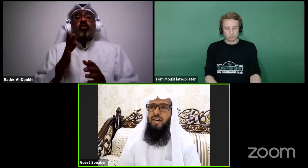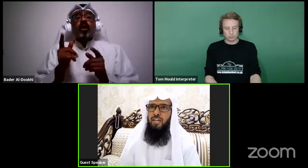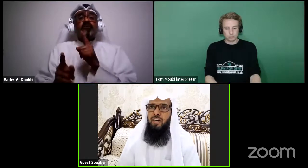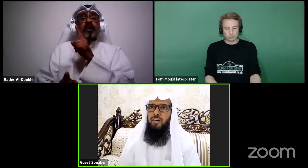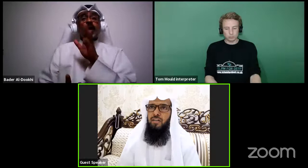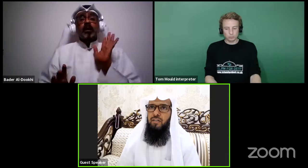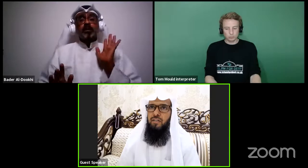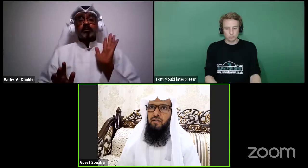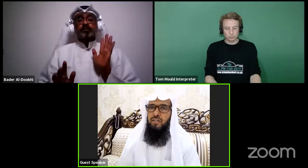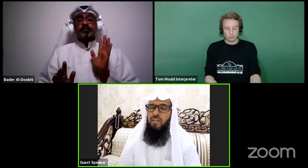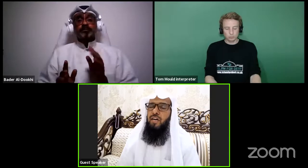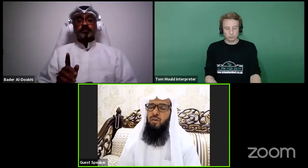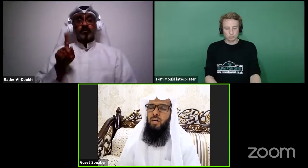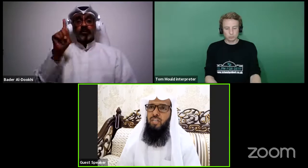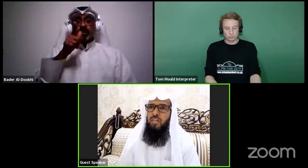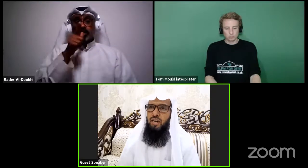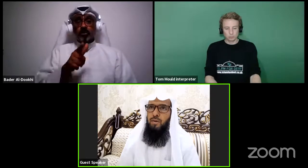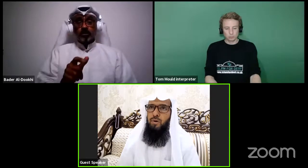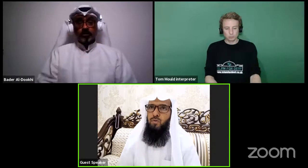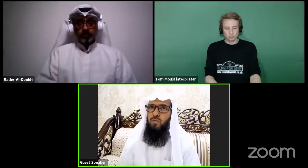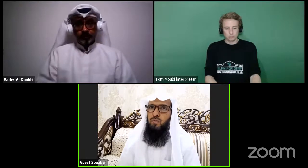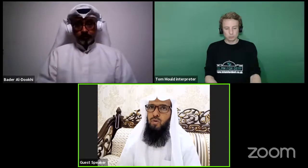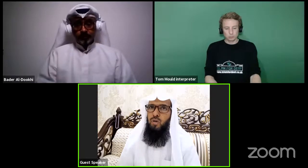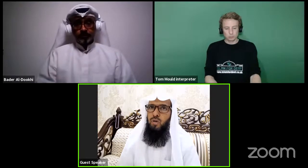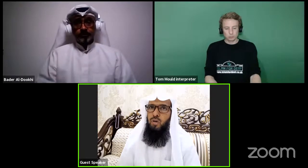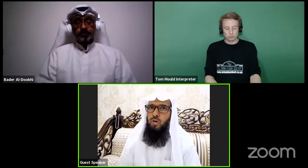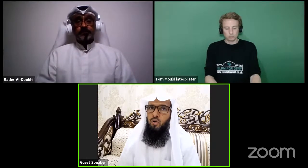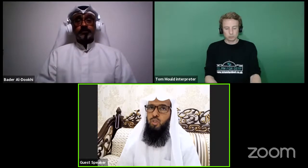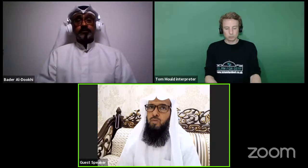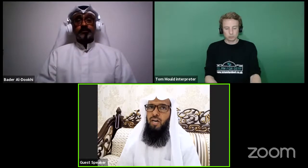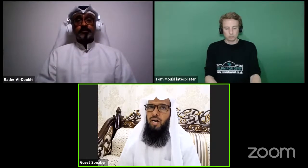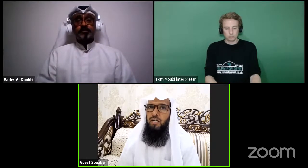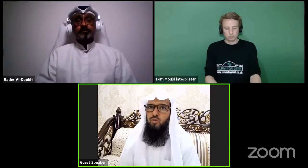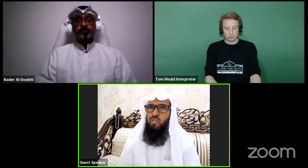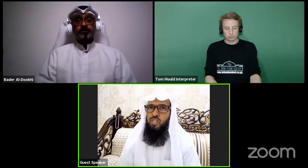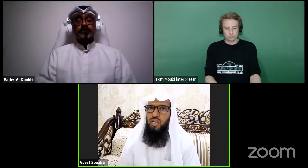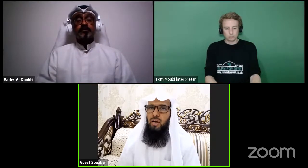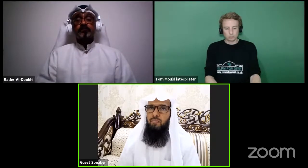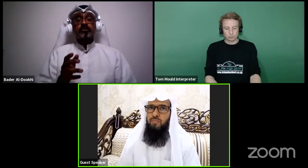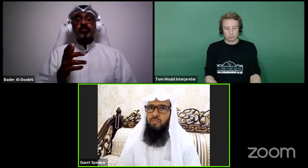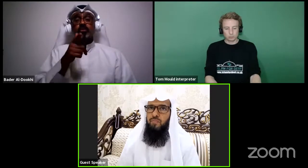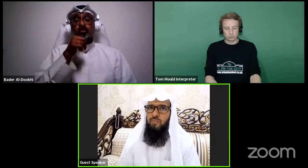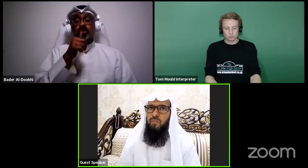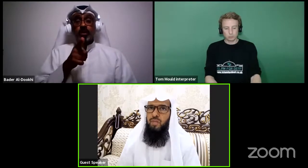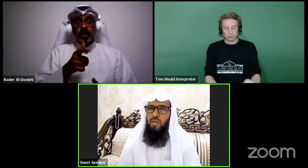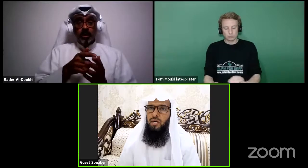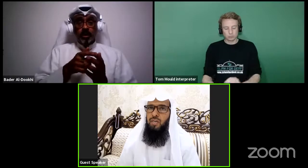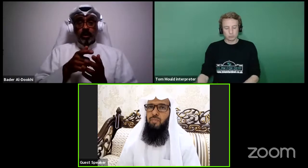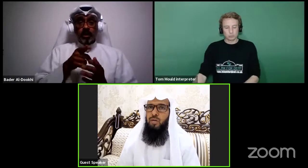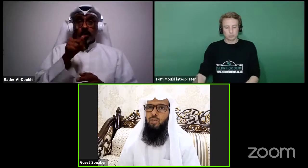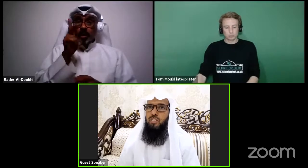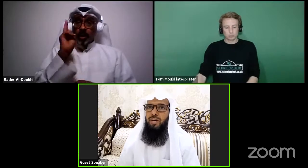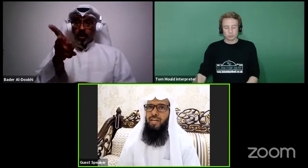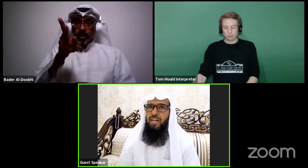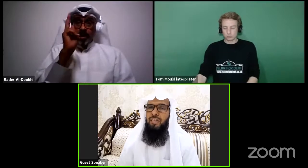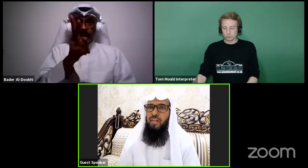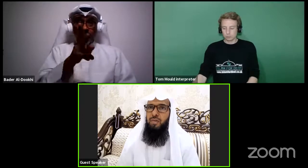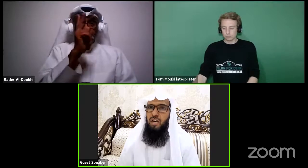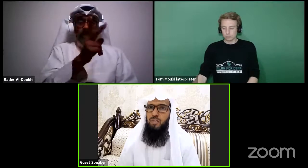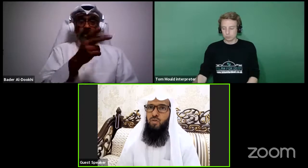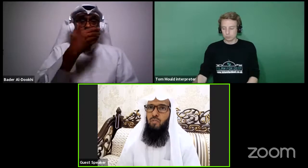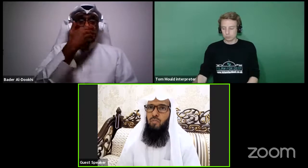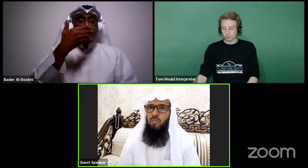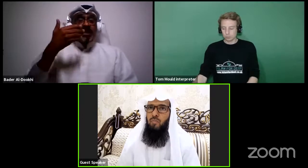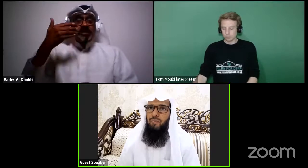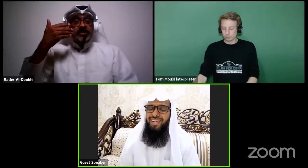فقال تعالى: يا أيها الذين آمنوا كتب عليكم الصيام كما كتب على الذين